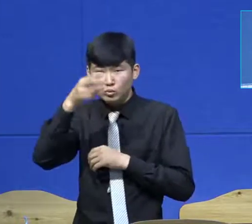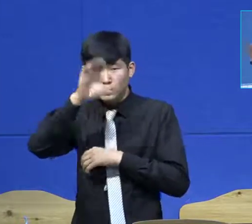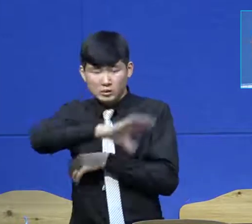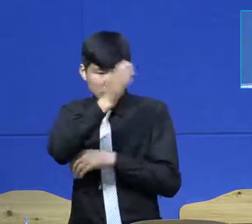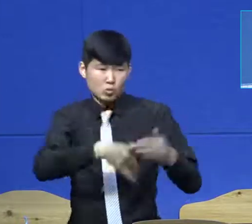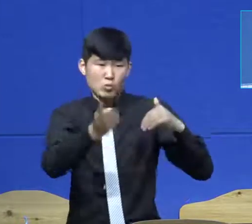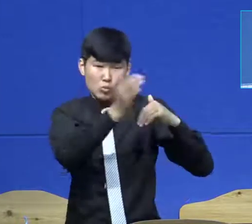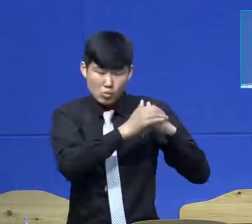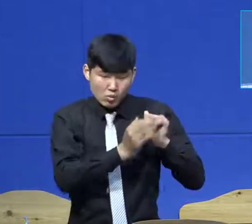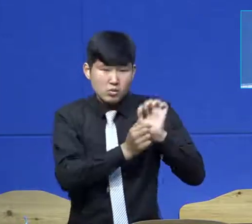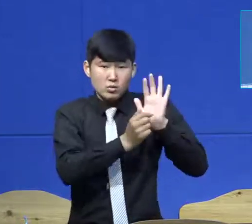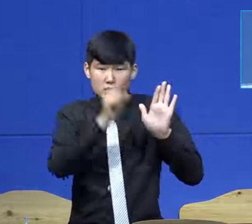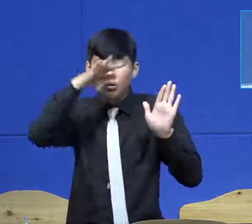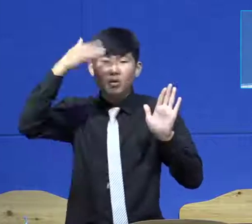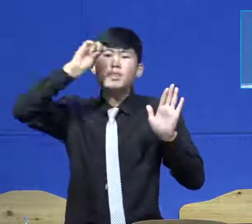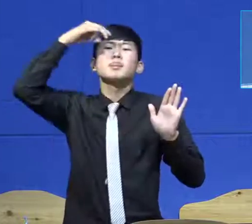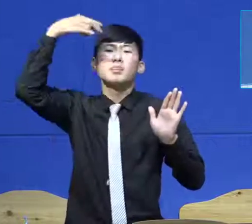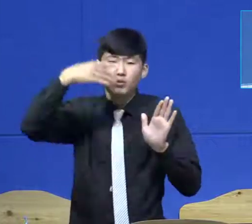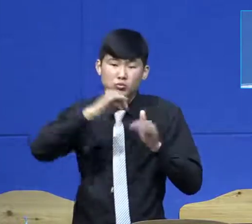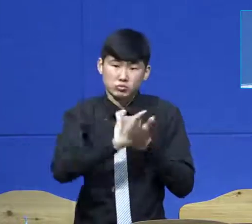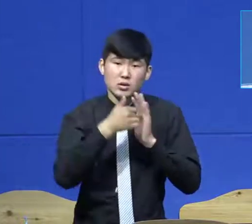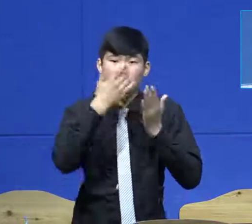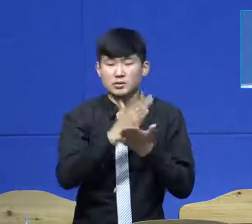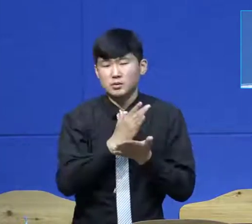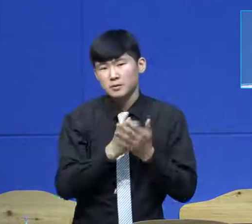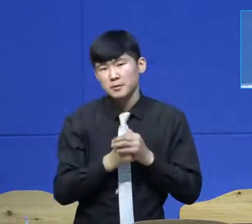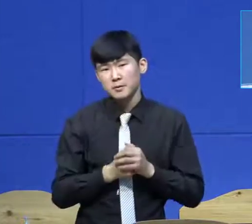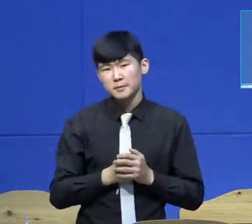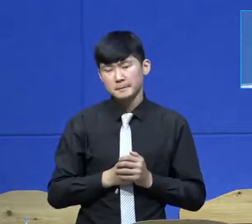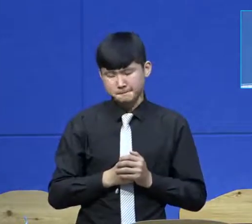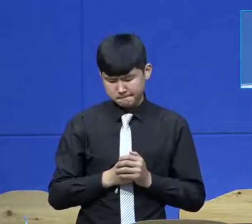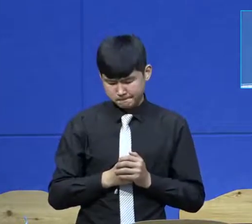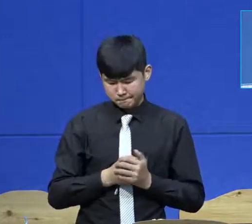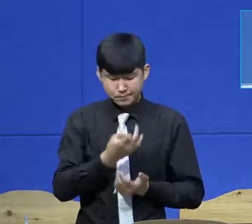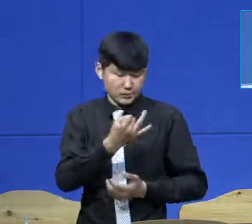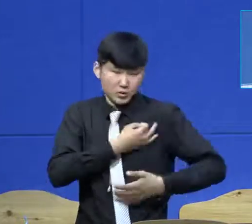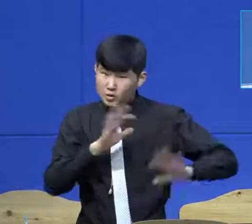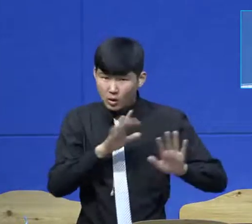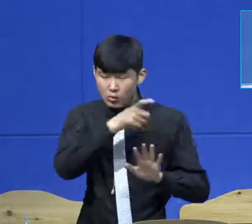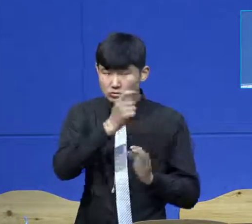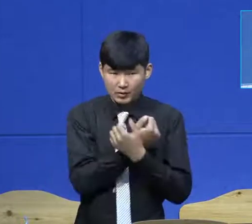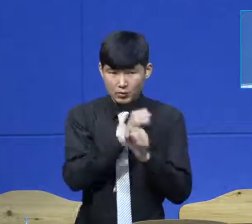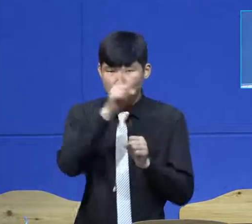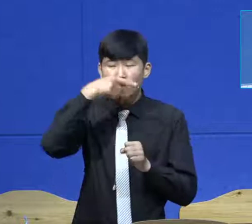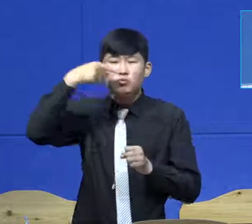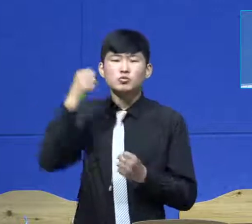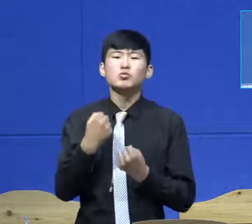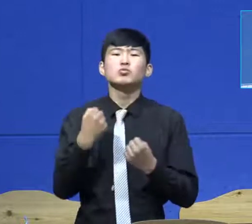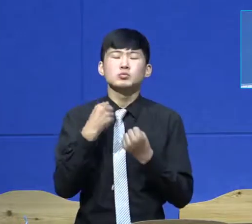үхэд илэрхийлсэн Бурхны нэгүслийг хэлж байгаа. Үл итгэвч хүмүүсийг аврах Бурхны хүчээ гэсэн.